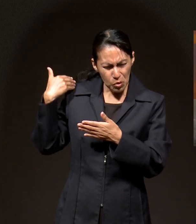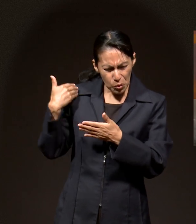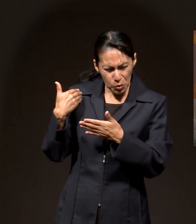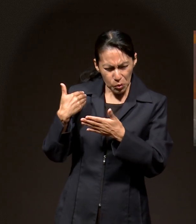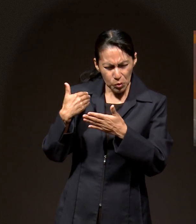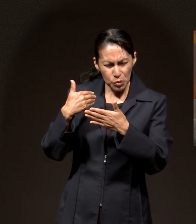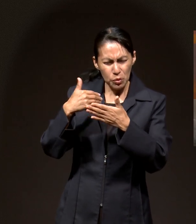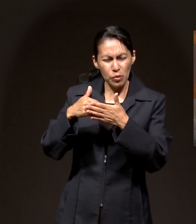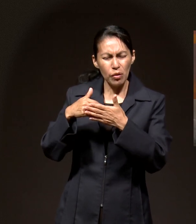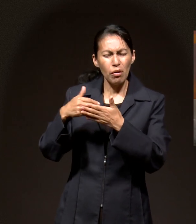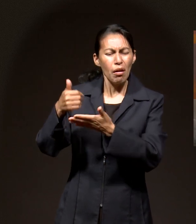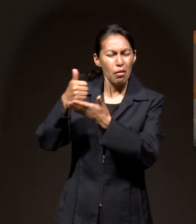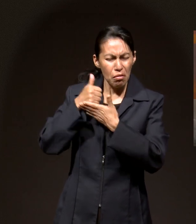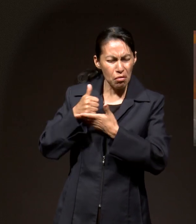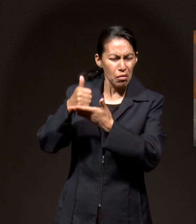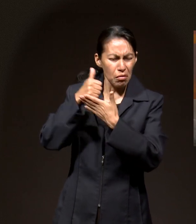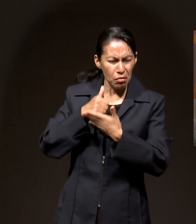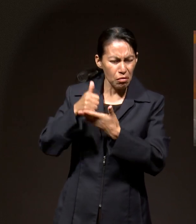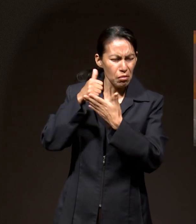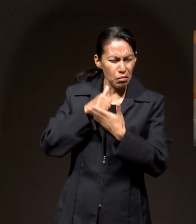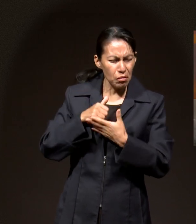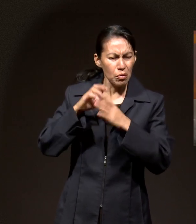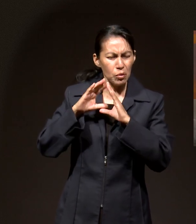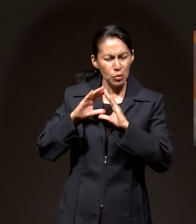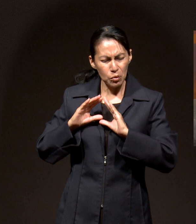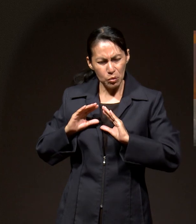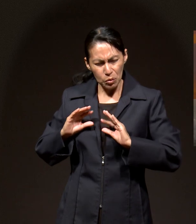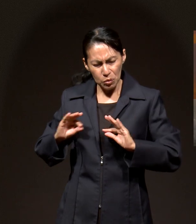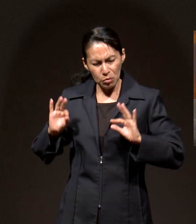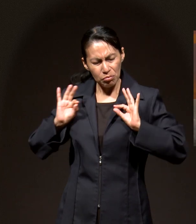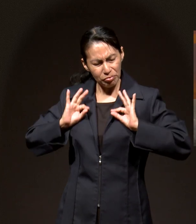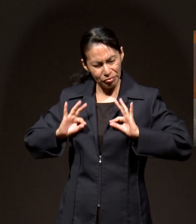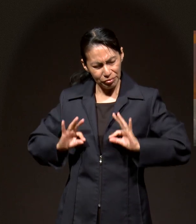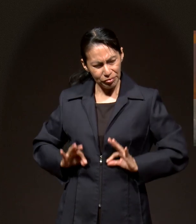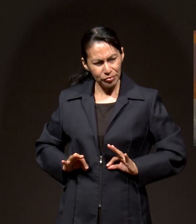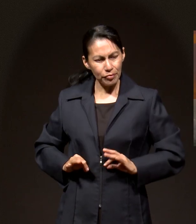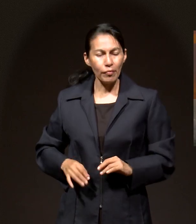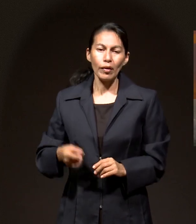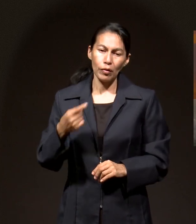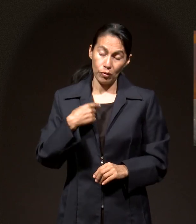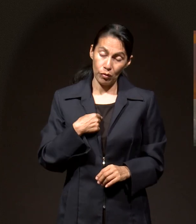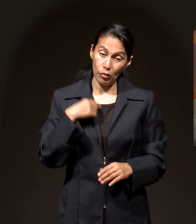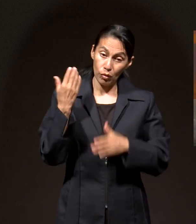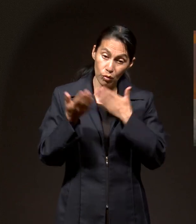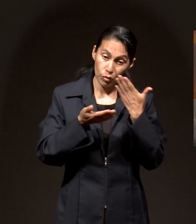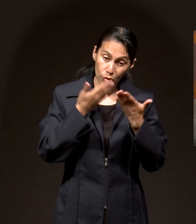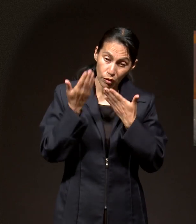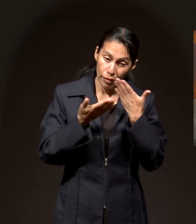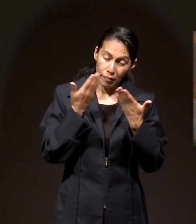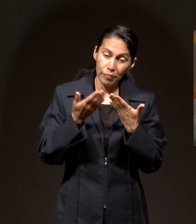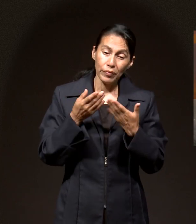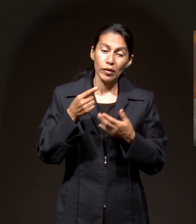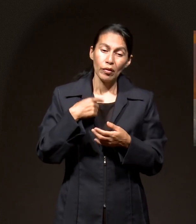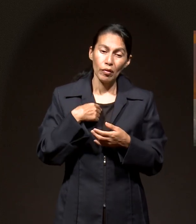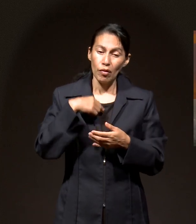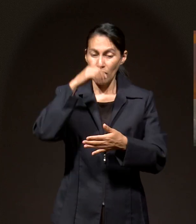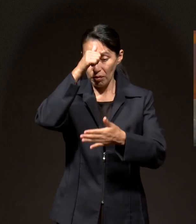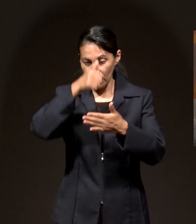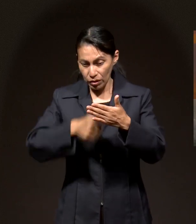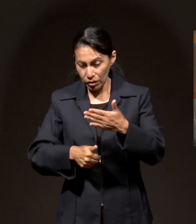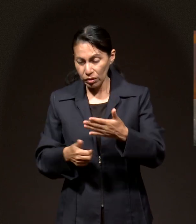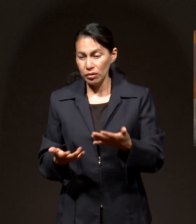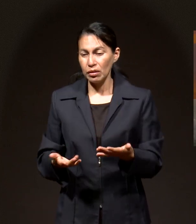este caso, el haber estado en una comunidad adventista desde chico, en un campus universitario como